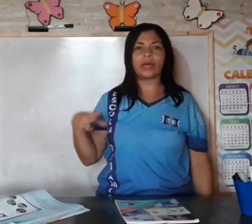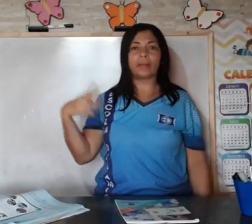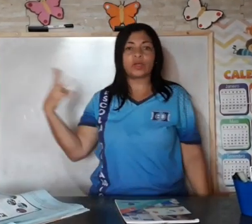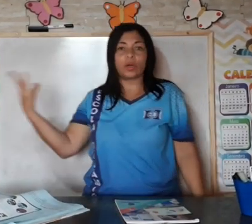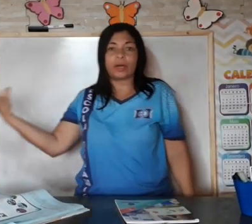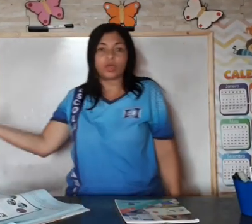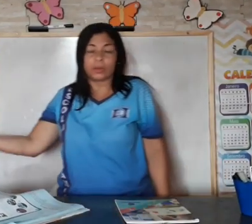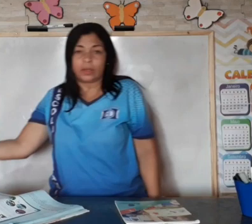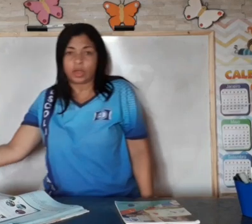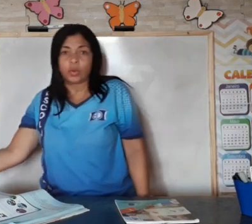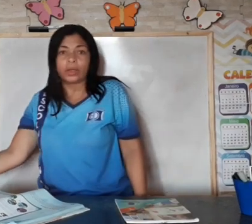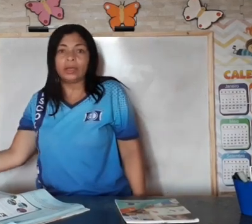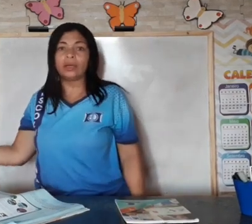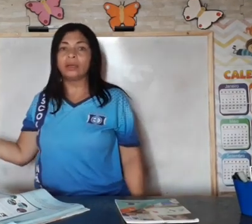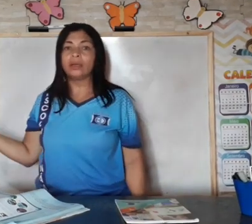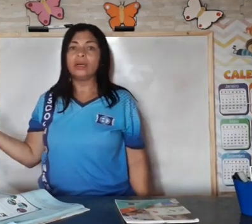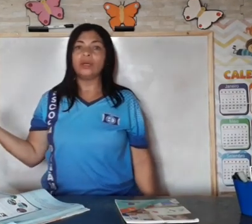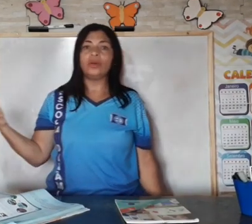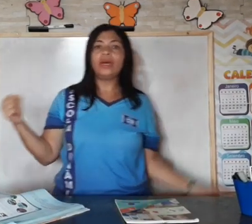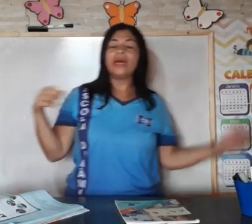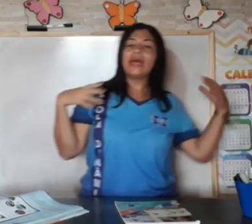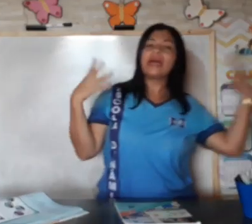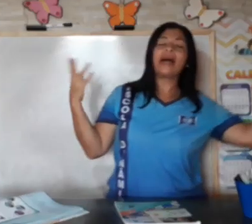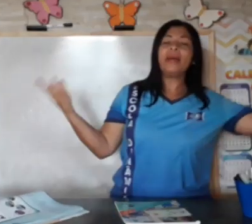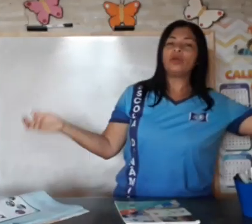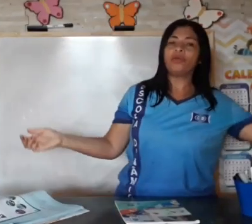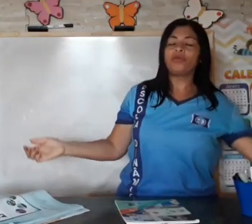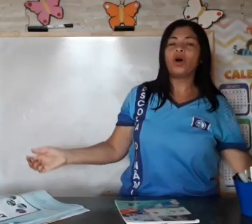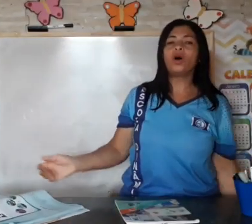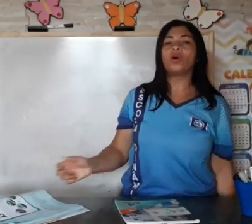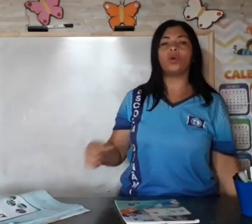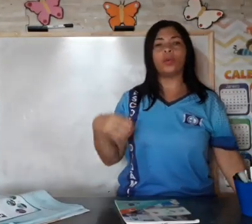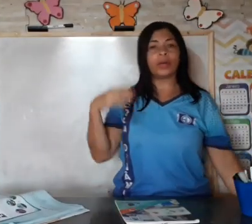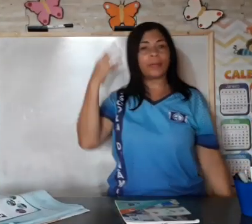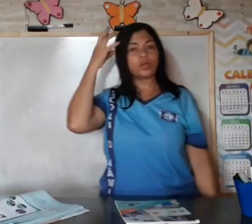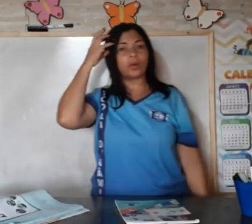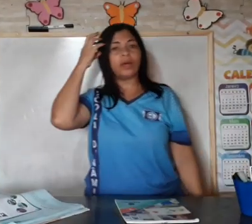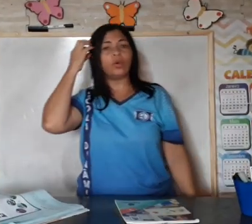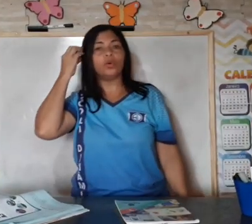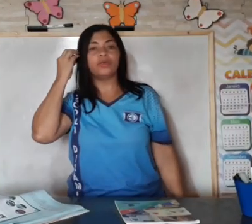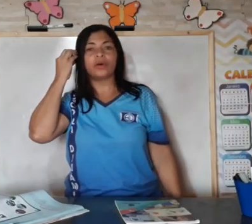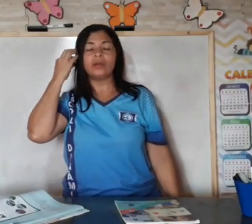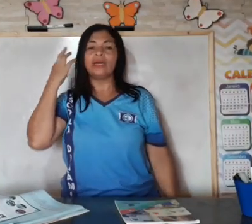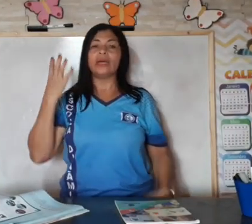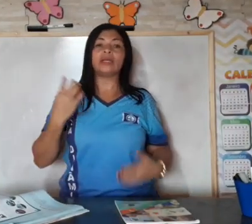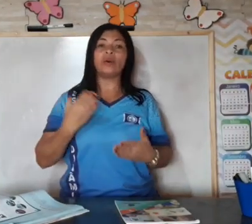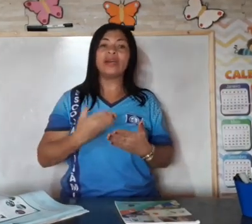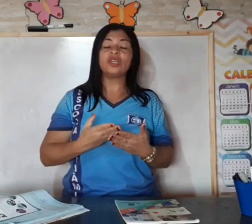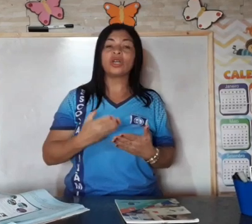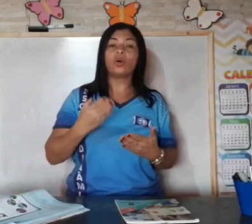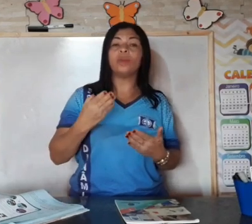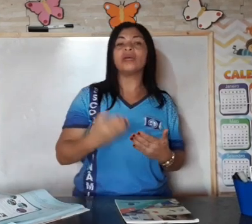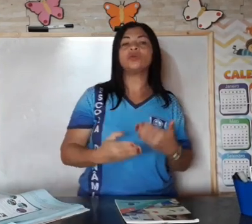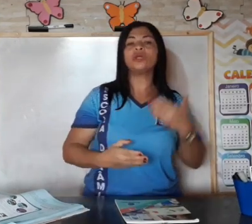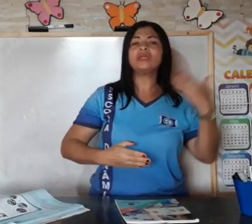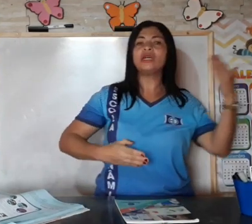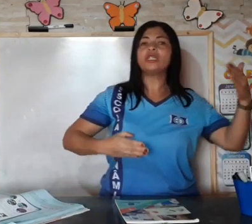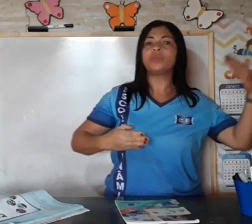a pessoa é mais escurinha, não é? Ei, cabelo de fogo, porque a pessoa é ruiva. Então aí já começa o